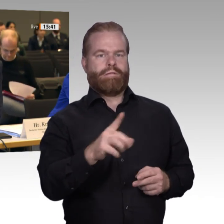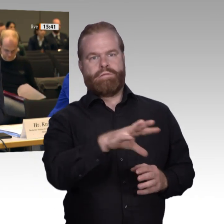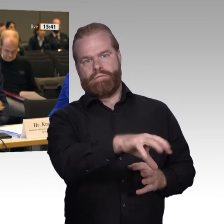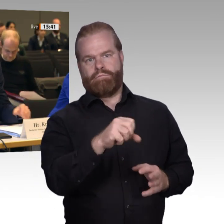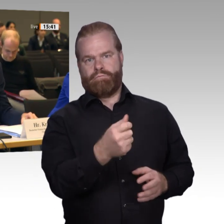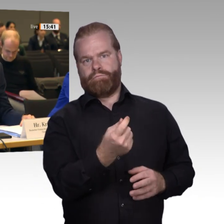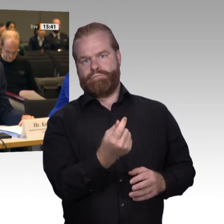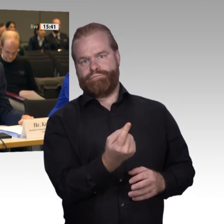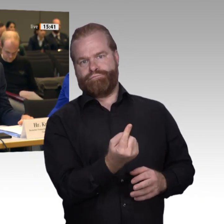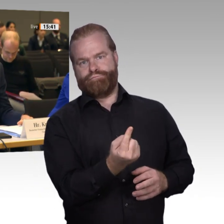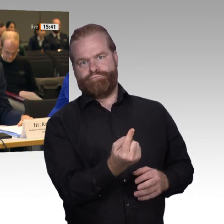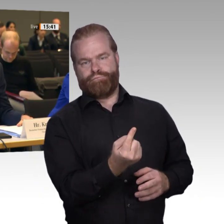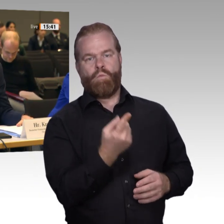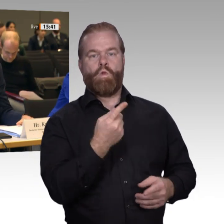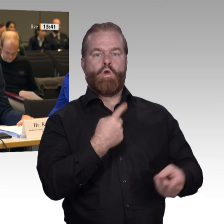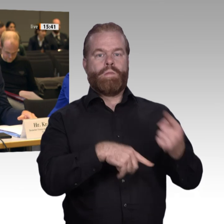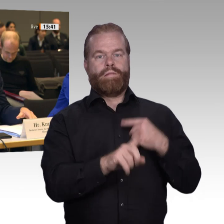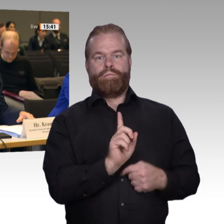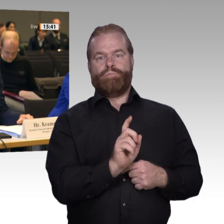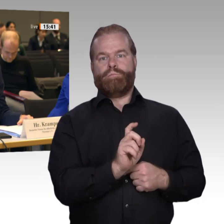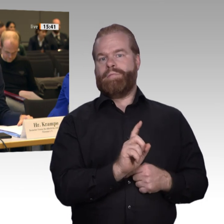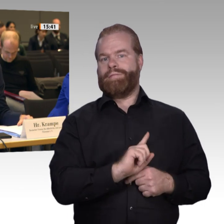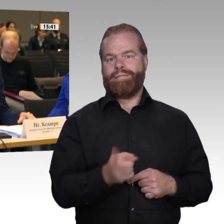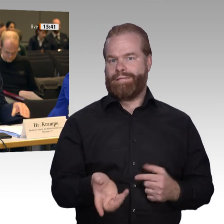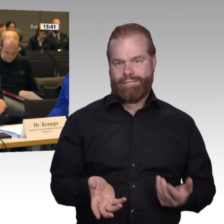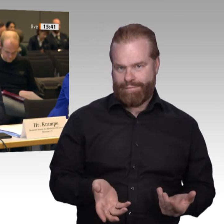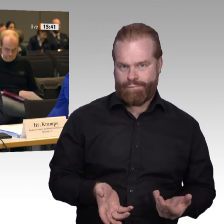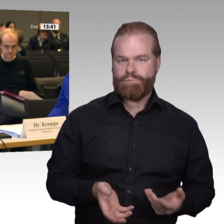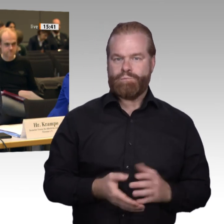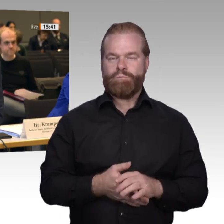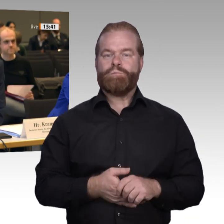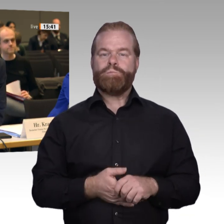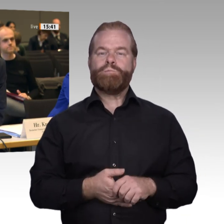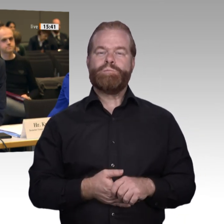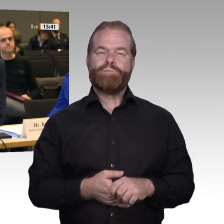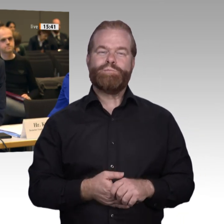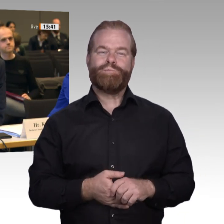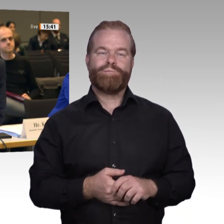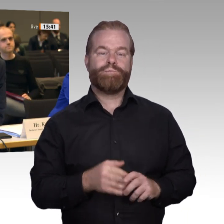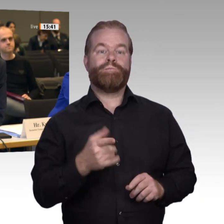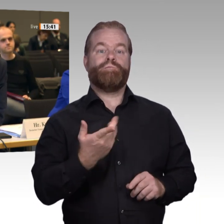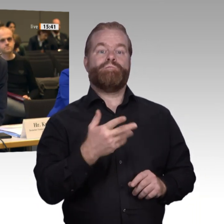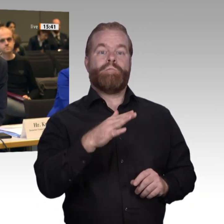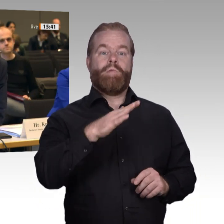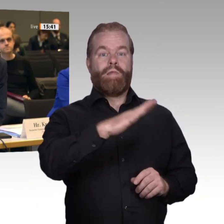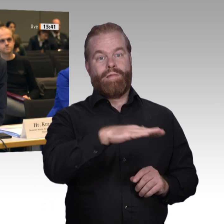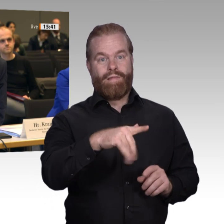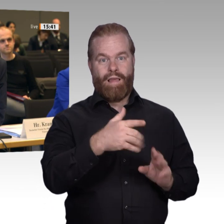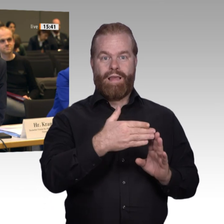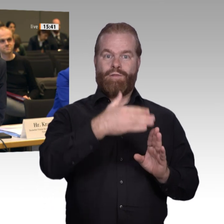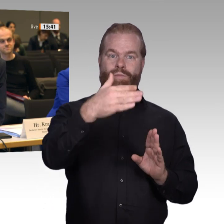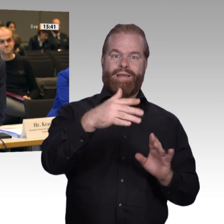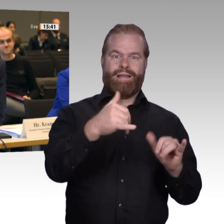einen allgemeinen Zugewinn an sozialer Sicherheit für das Gemeinwesen. Wenn man jetzt genauer schaut, wer